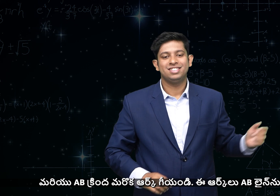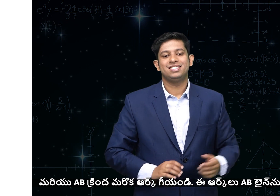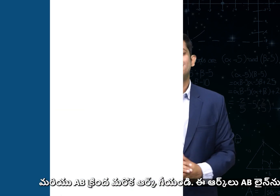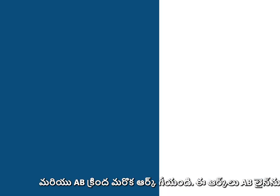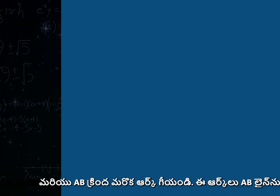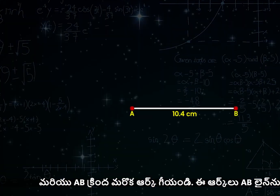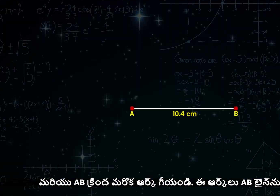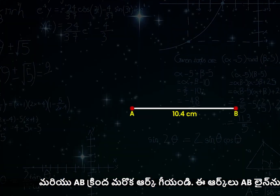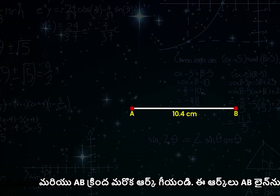ను కలుస్తాయి.